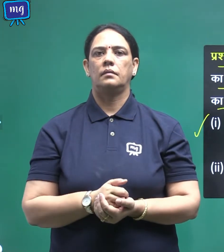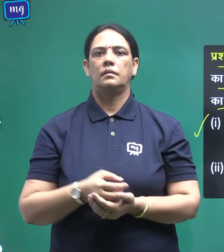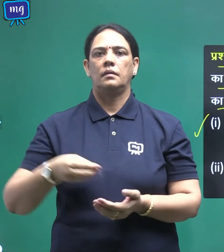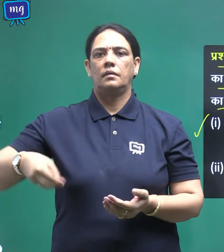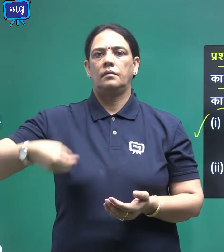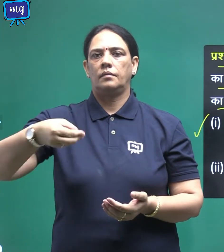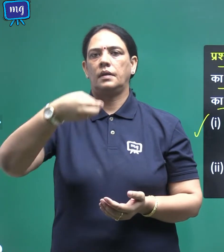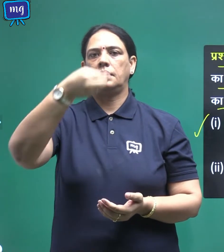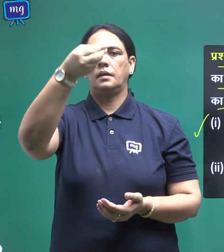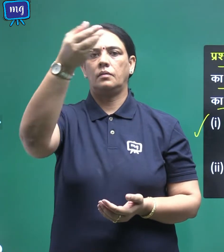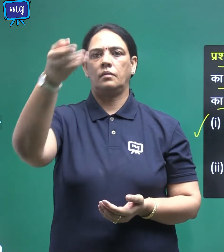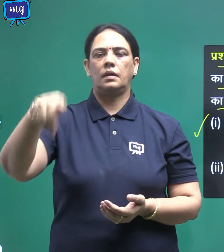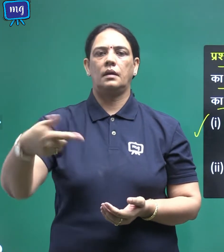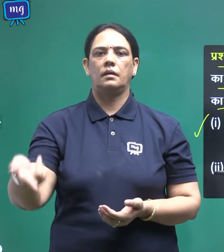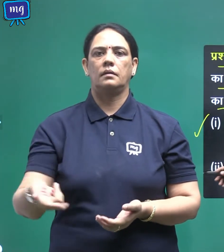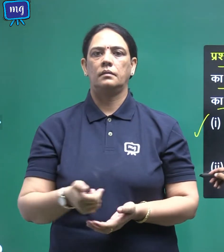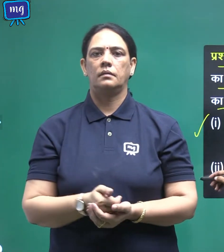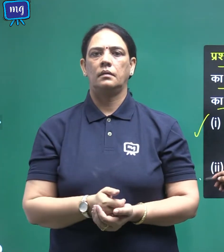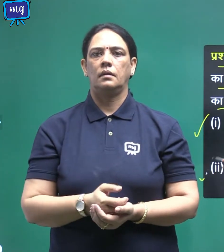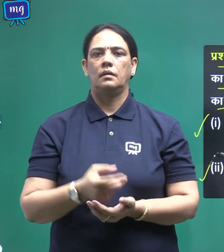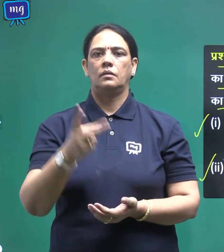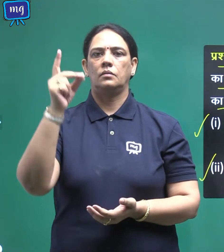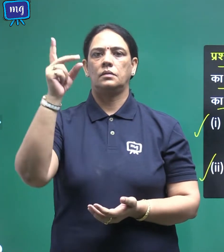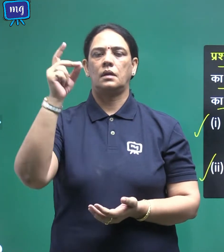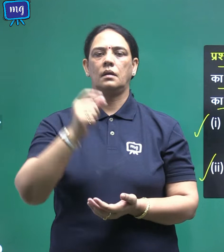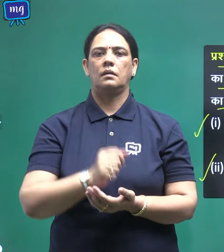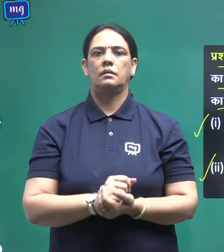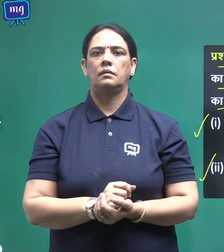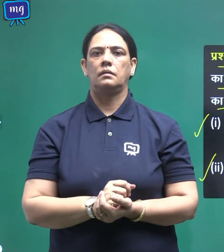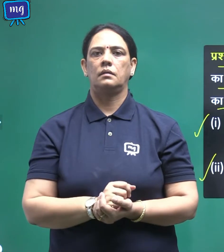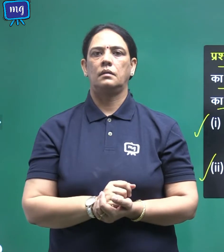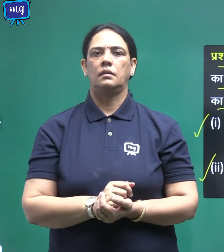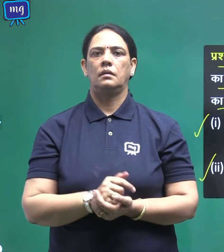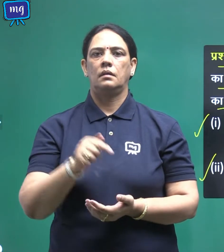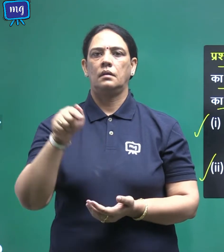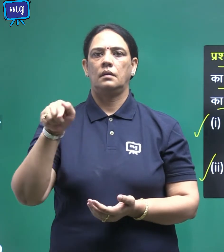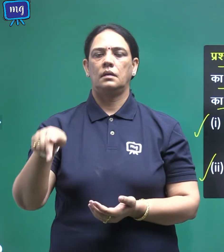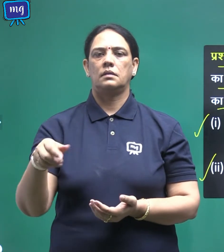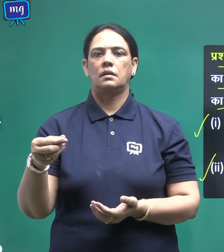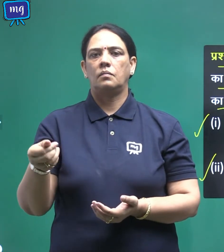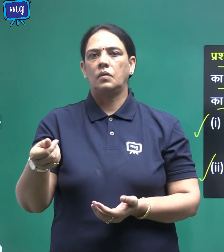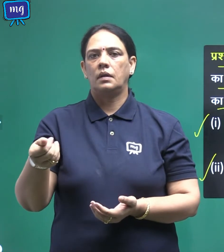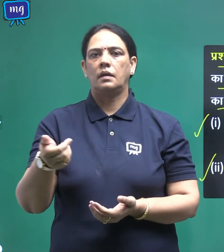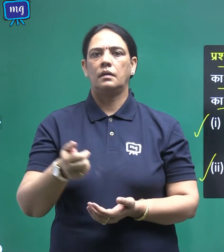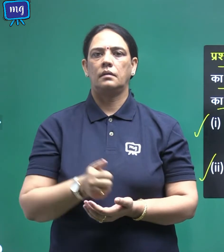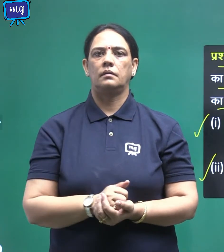वृद्धि हो गई। दूसरा, इसका मूल्य